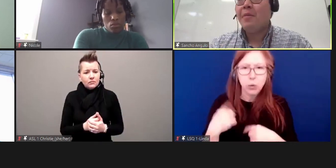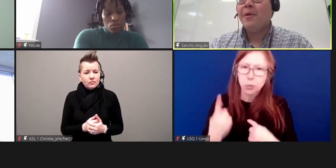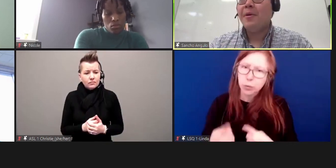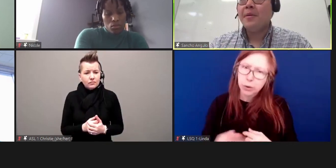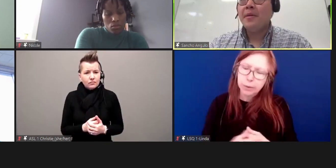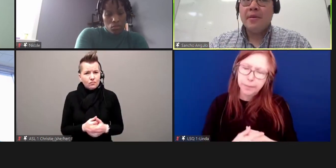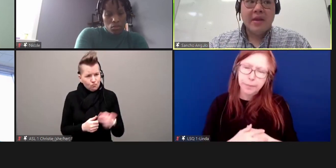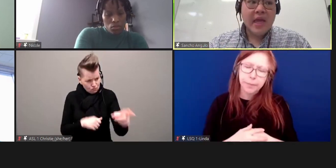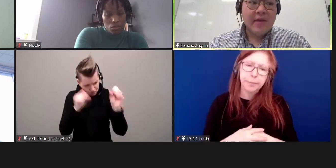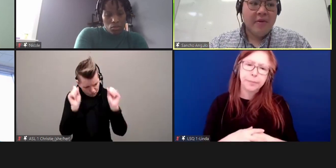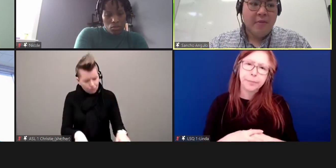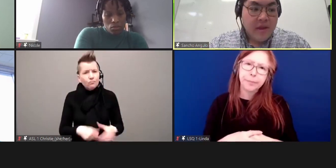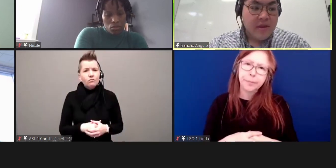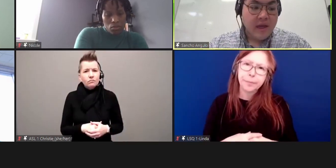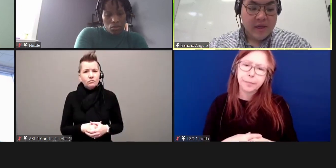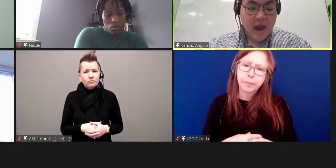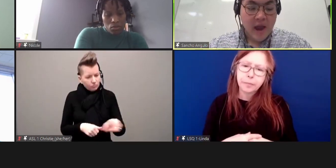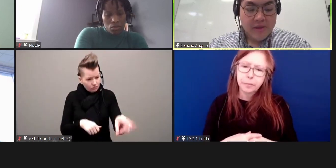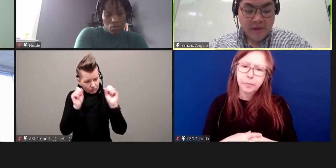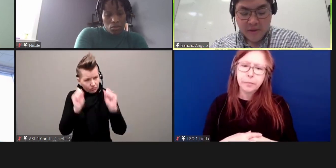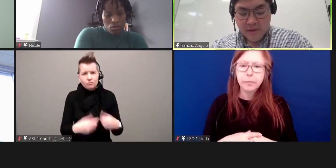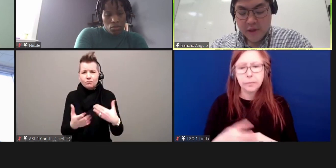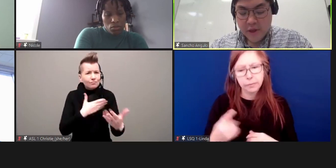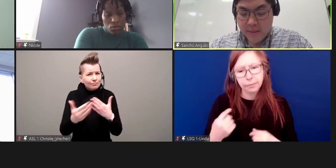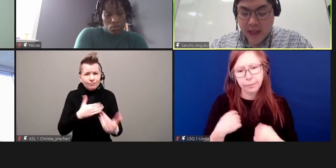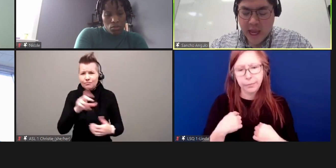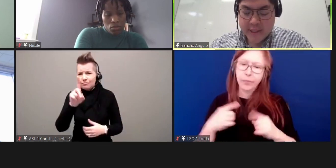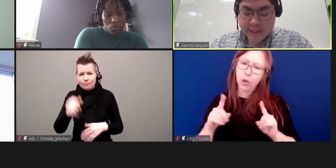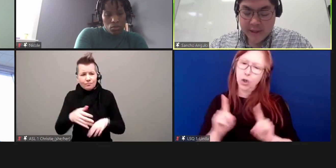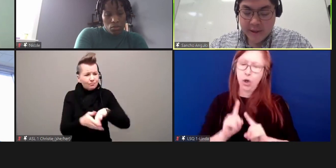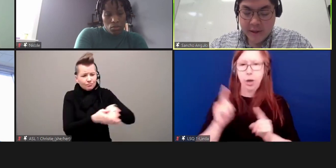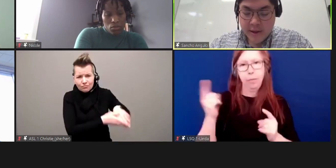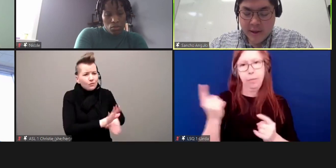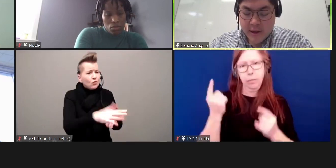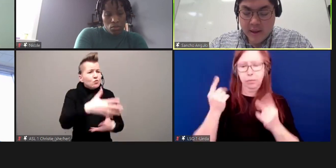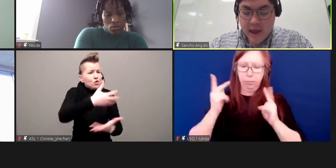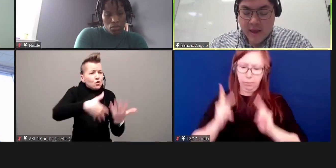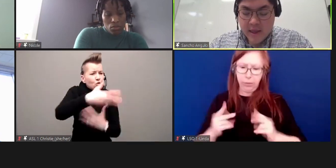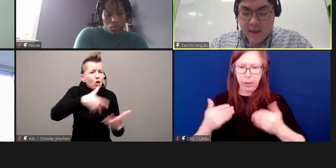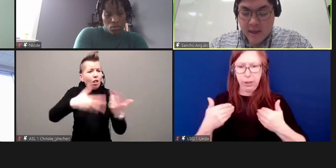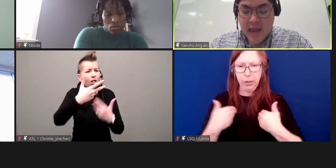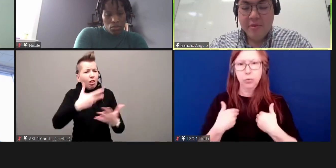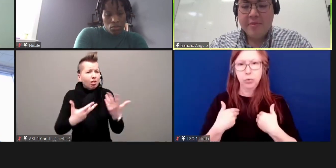pour me voir comme quelqu'un